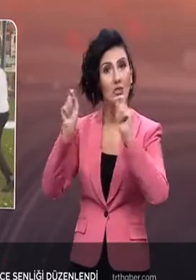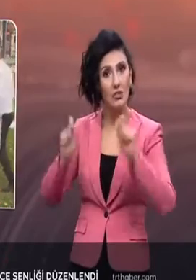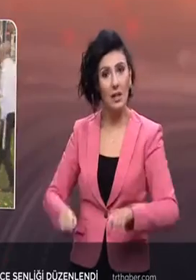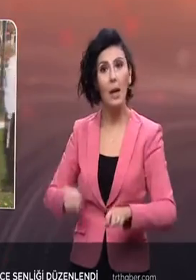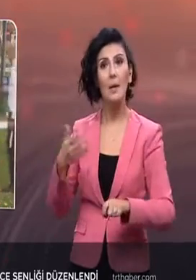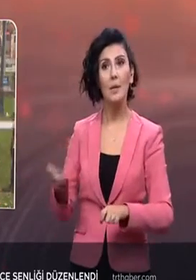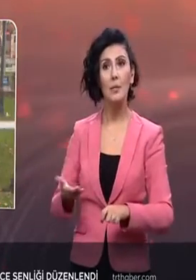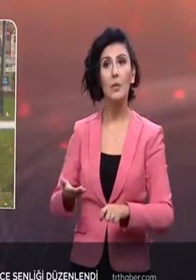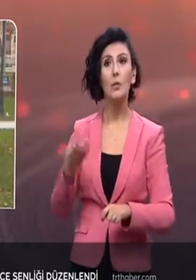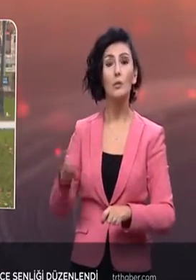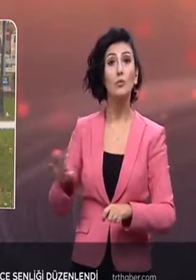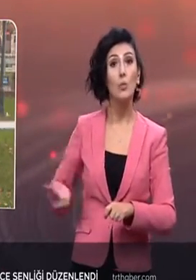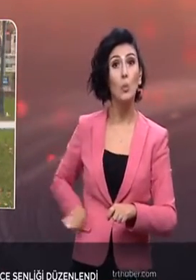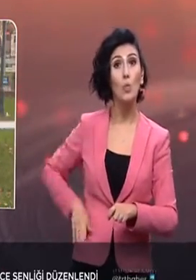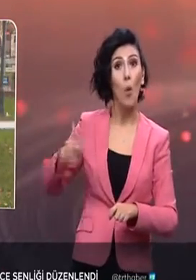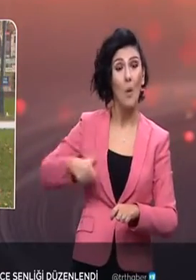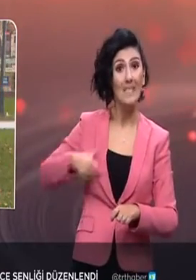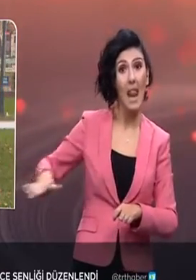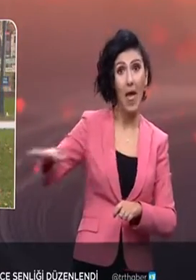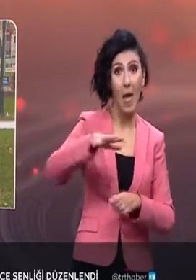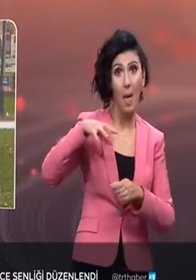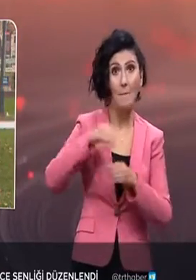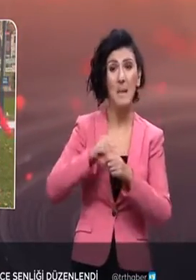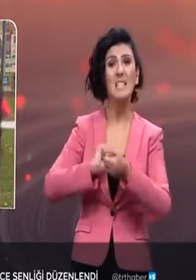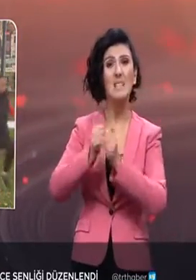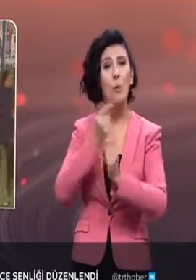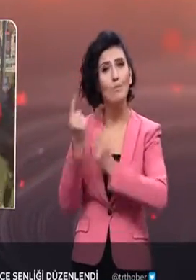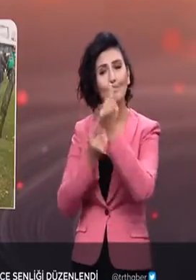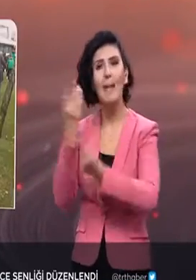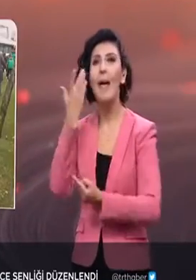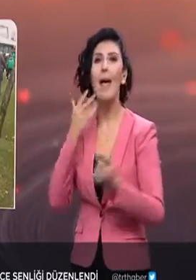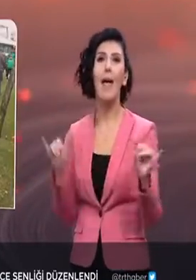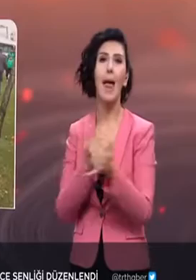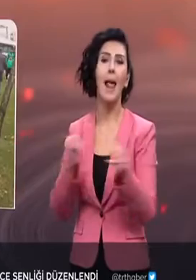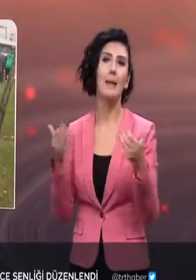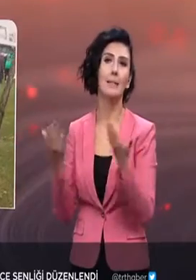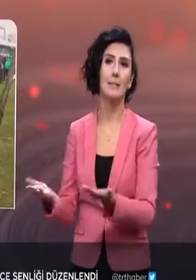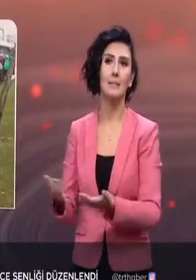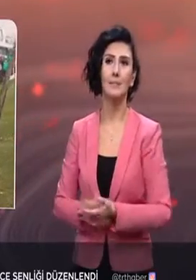400 özel çocuk sportif faaliyetlerle doyasıya eğlendi.